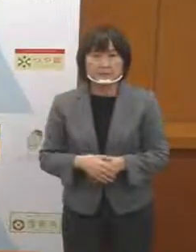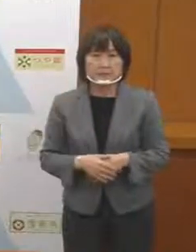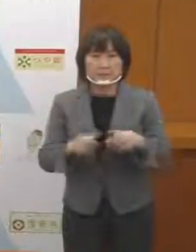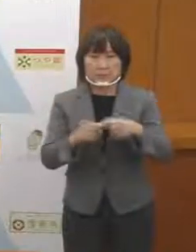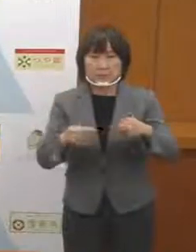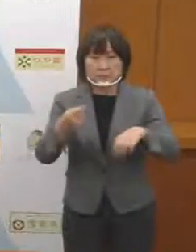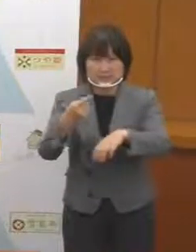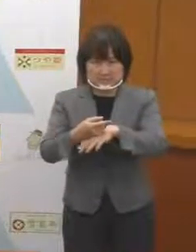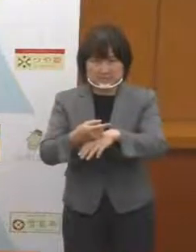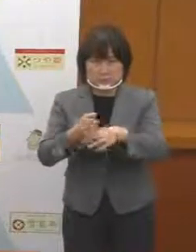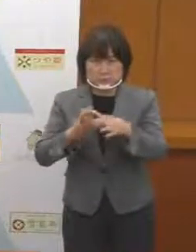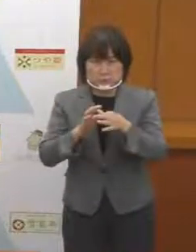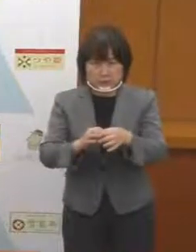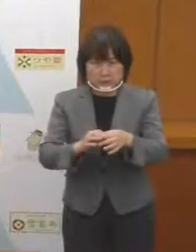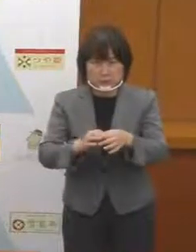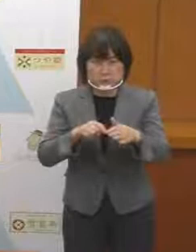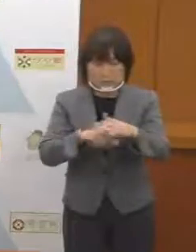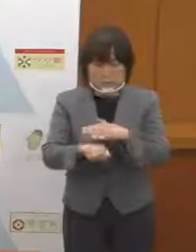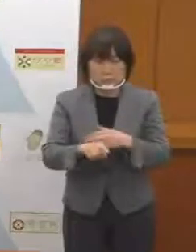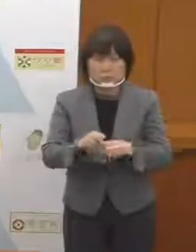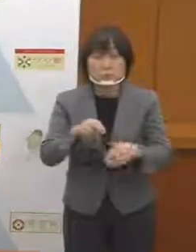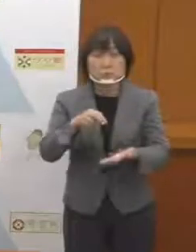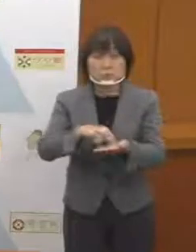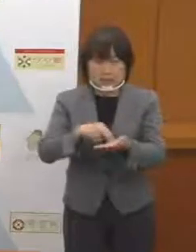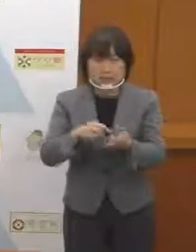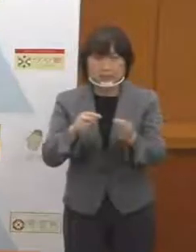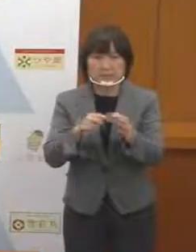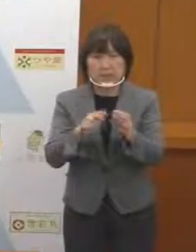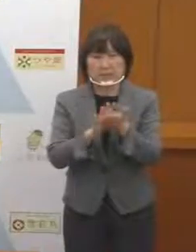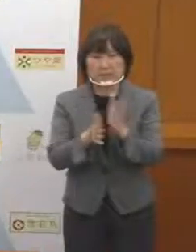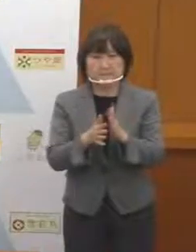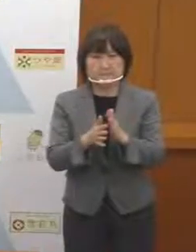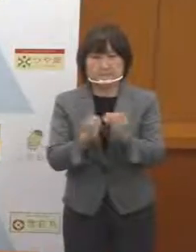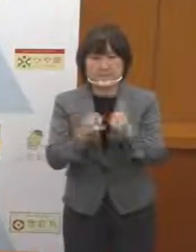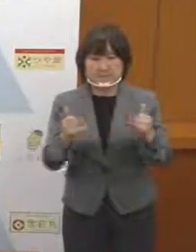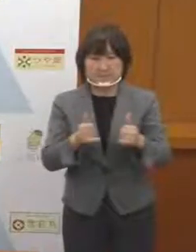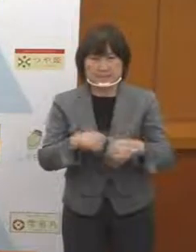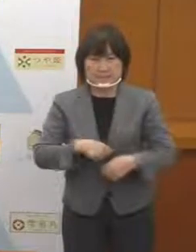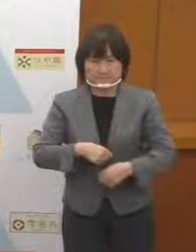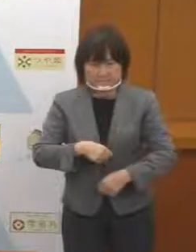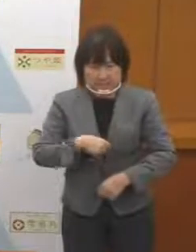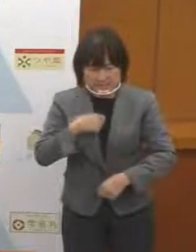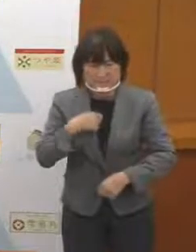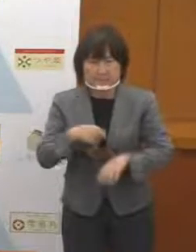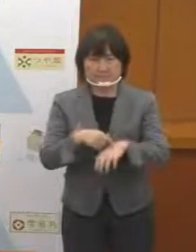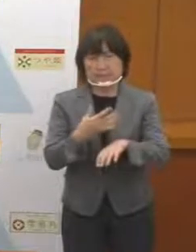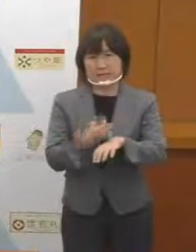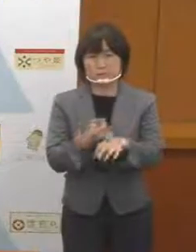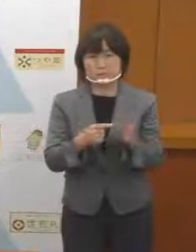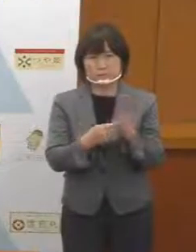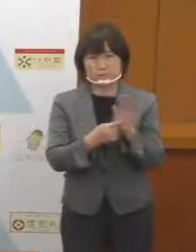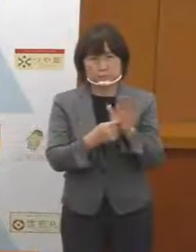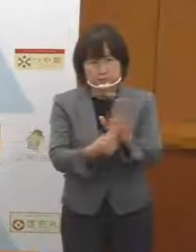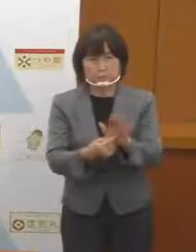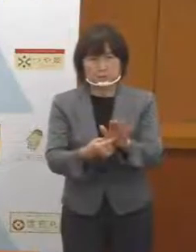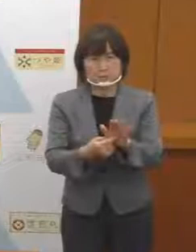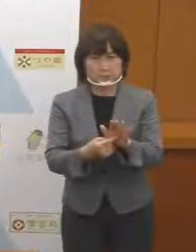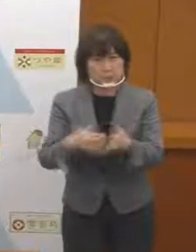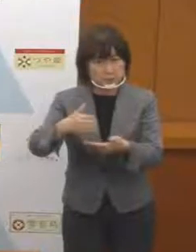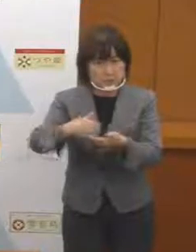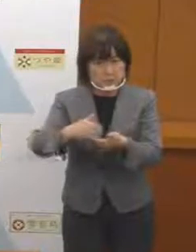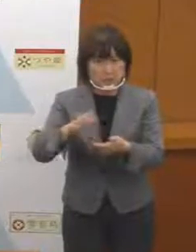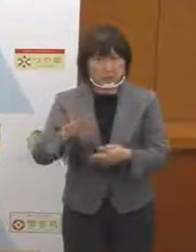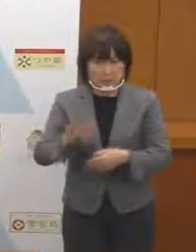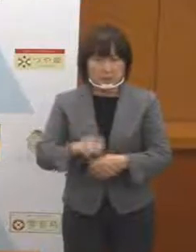全国一続けている理由についてですね山形県民のその真面目さ堅実性ミラーのものが背景にあるんではないかというのはお